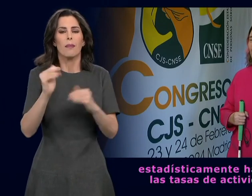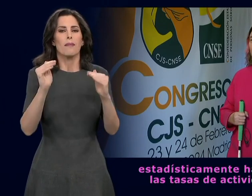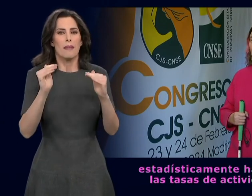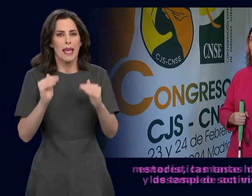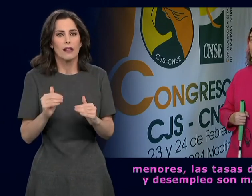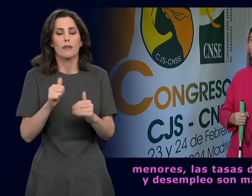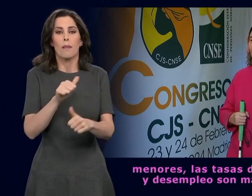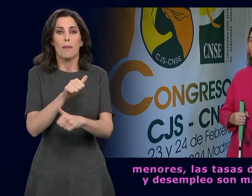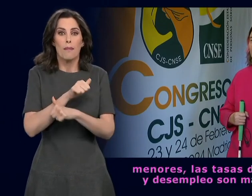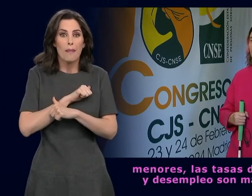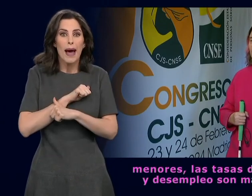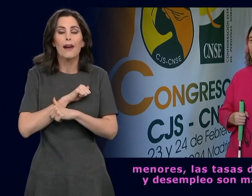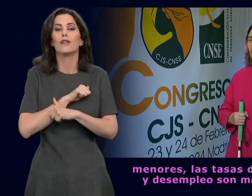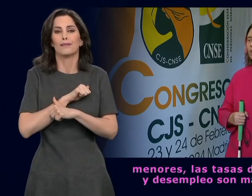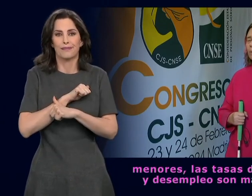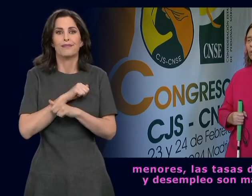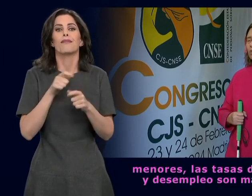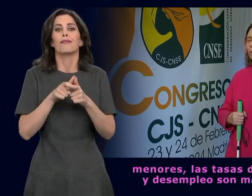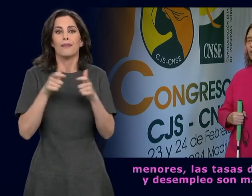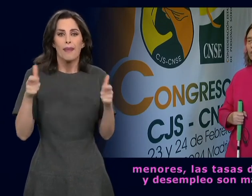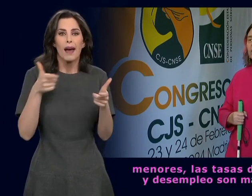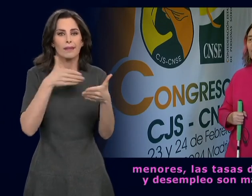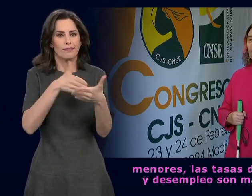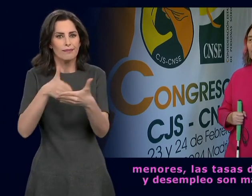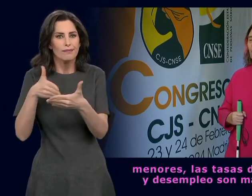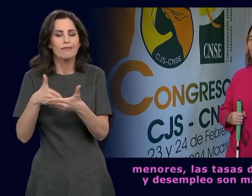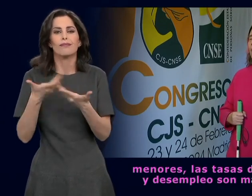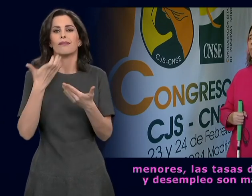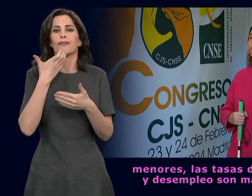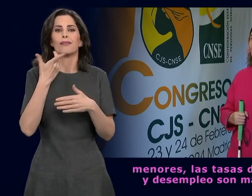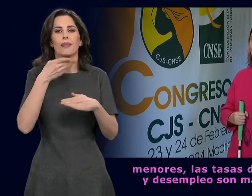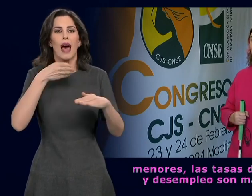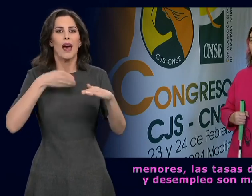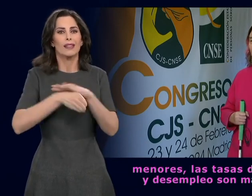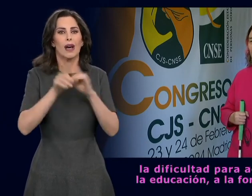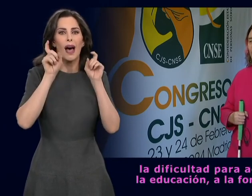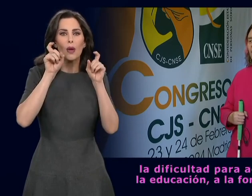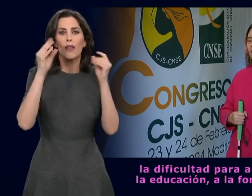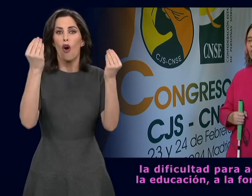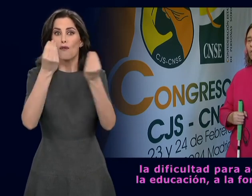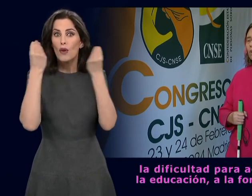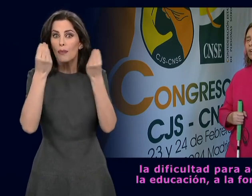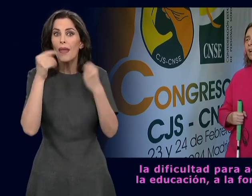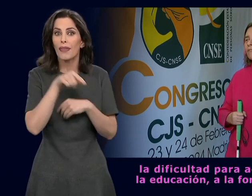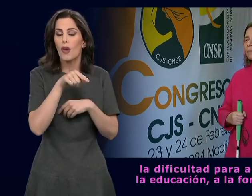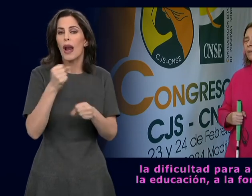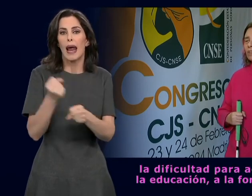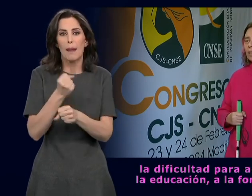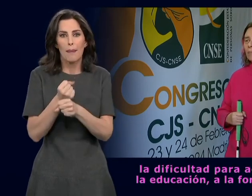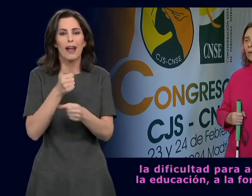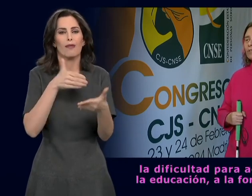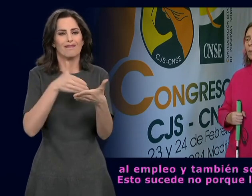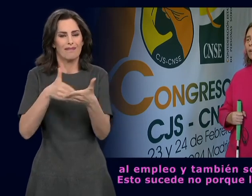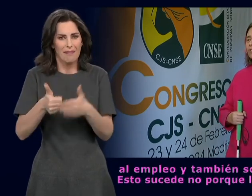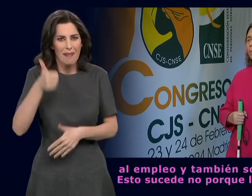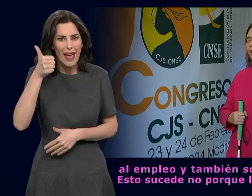son menores, las tasas de empleo y desempleo son mayores y la dificultad para acceder a la educación, a la formación y